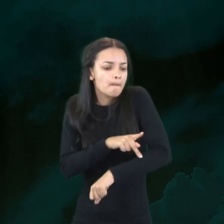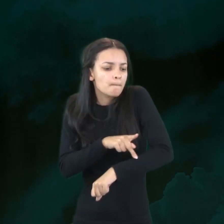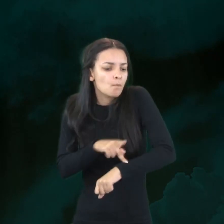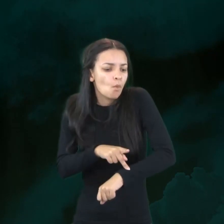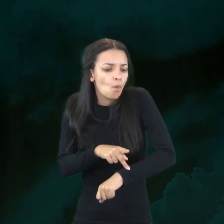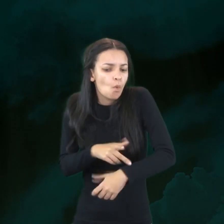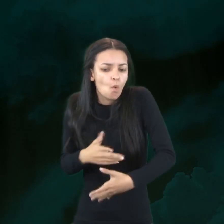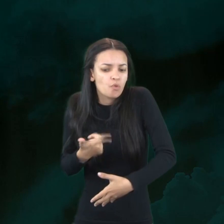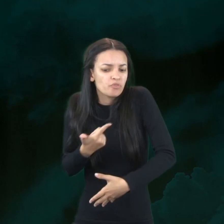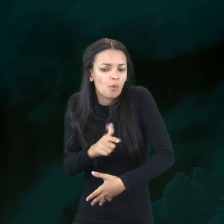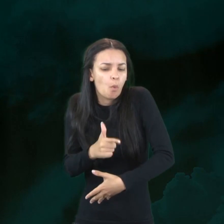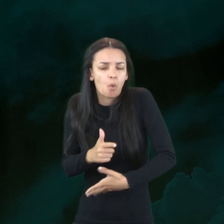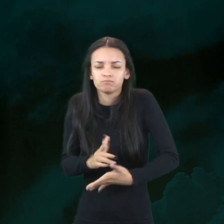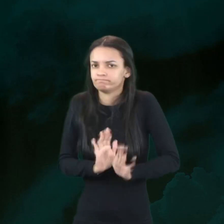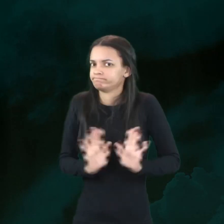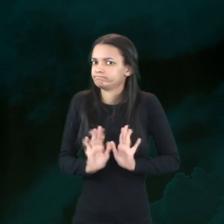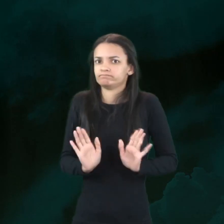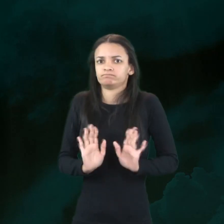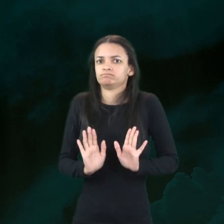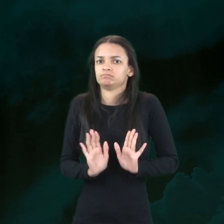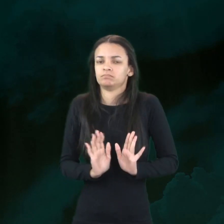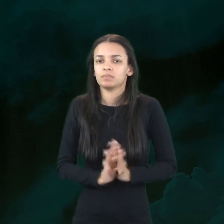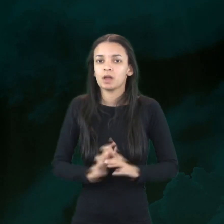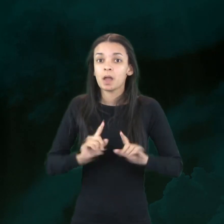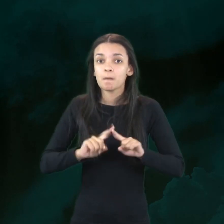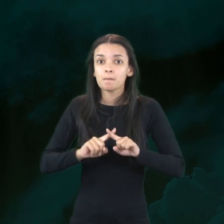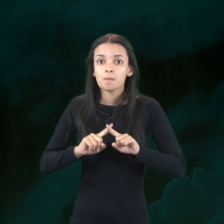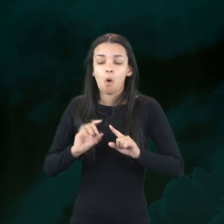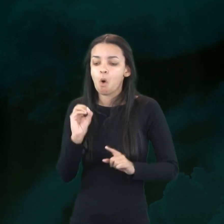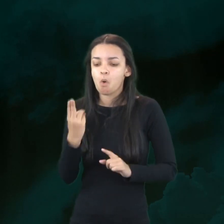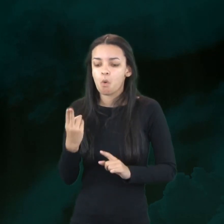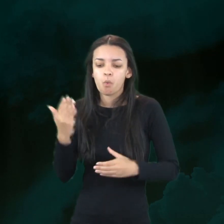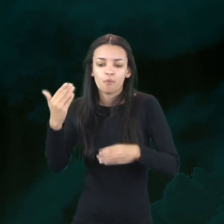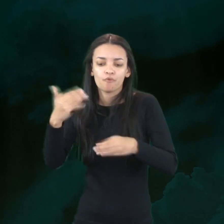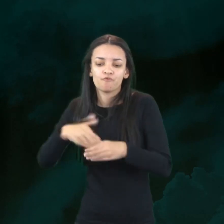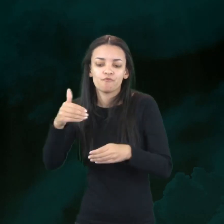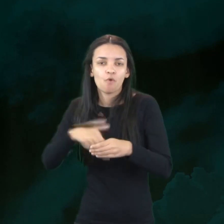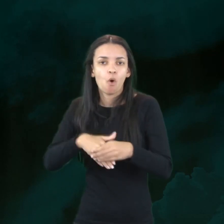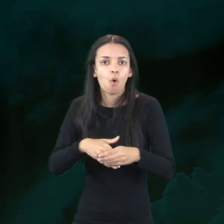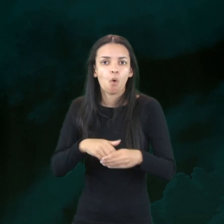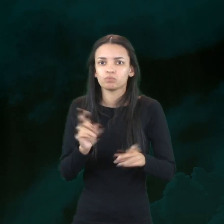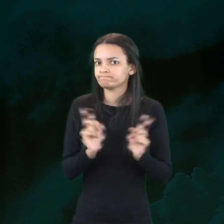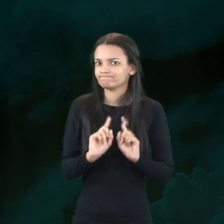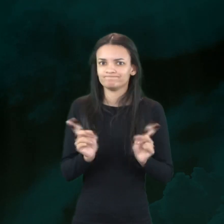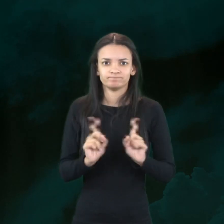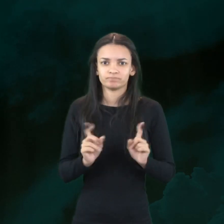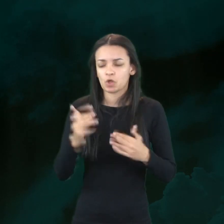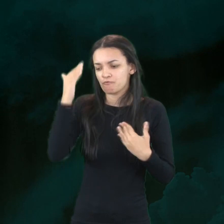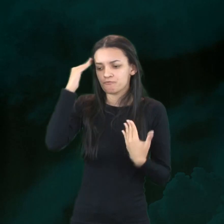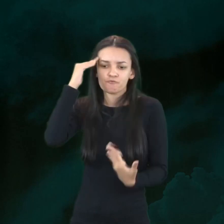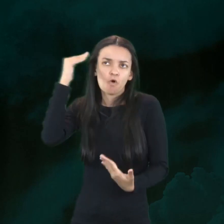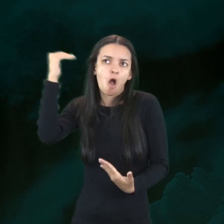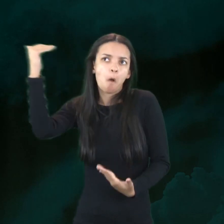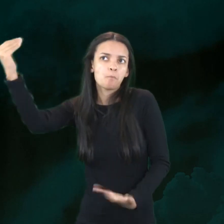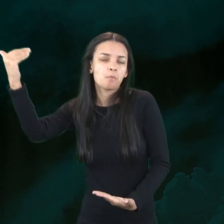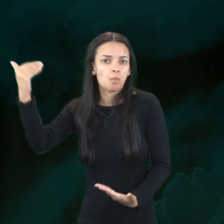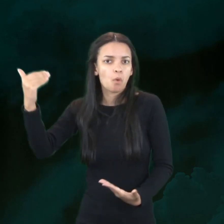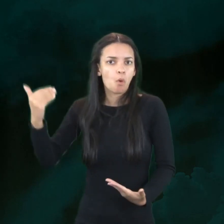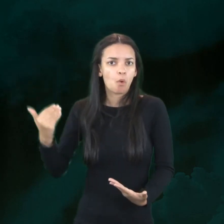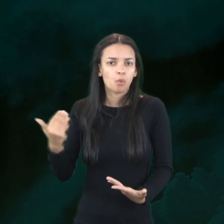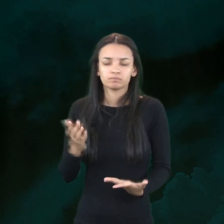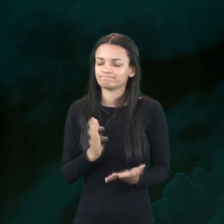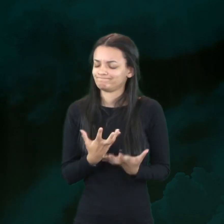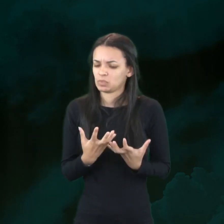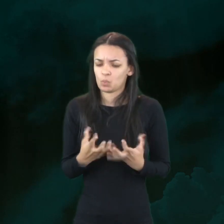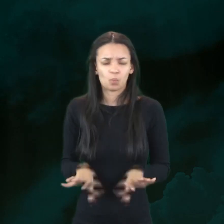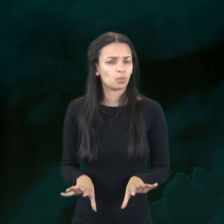verdade, para ganhar votos, estamos aqui para ganhar eleitorado, estamos aqui para buscar fama, buscar popularidade, não